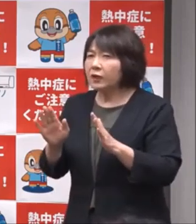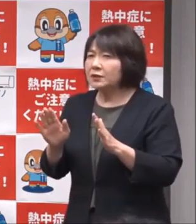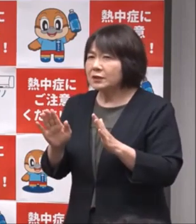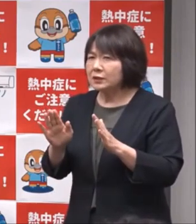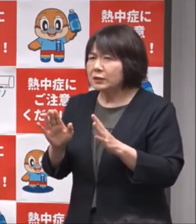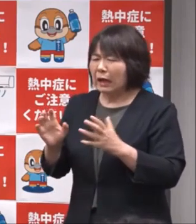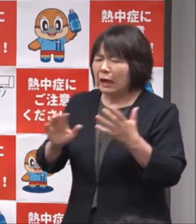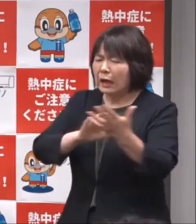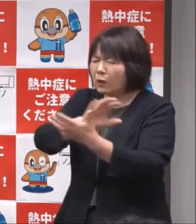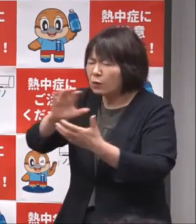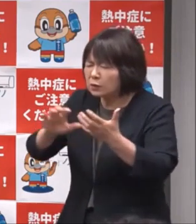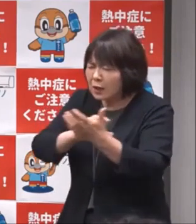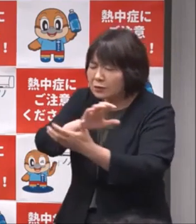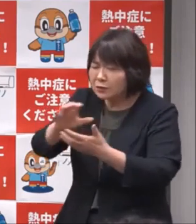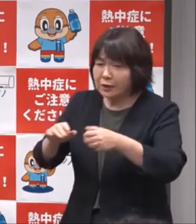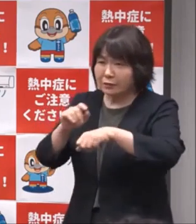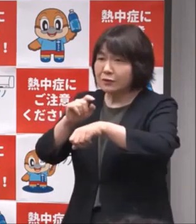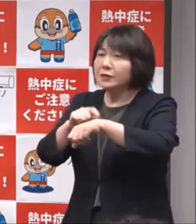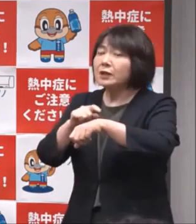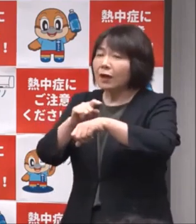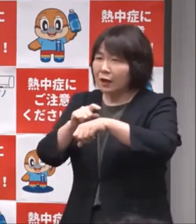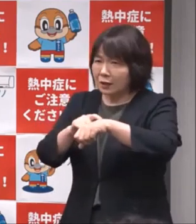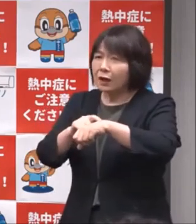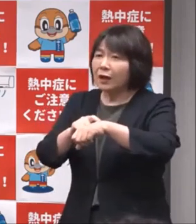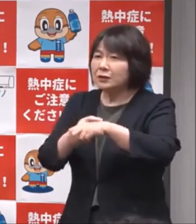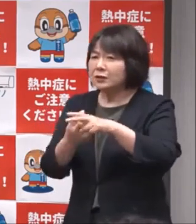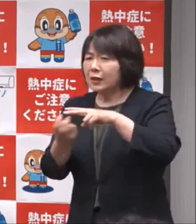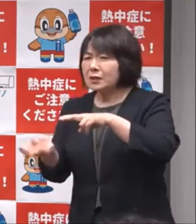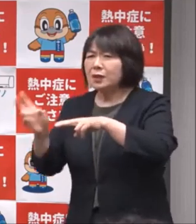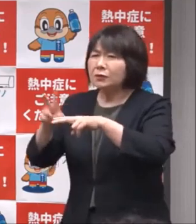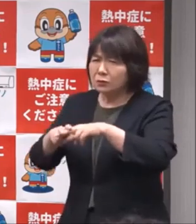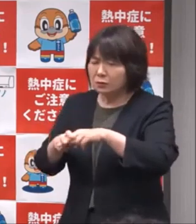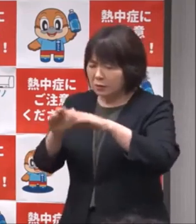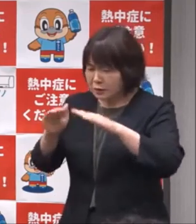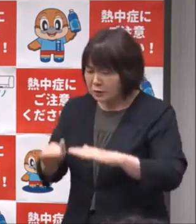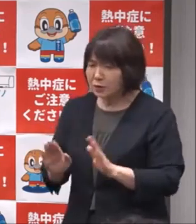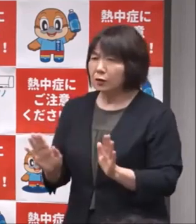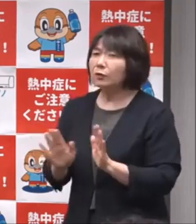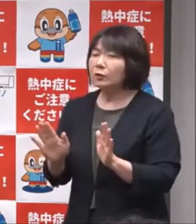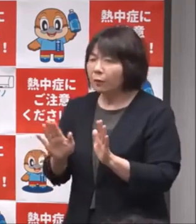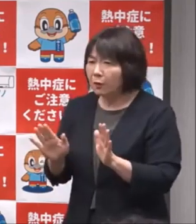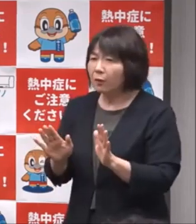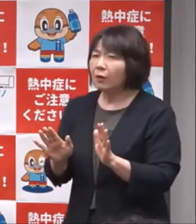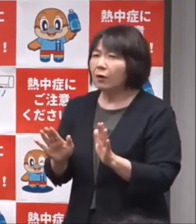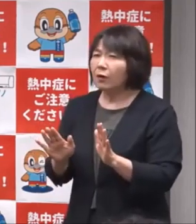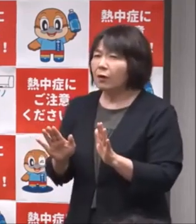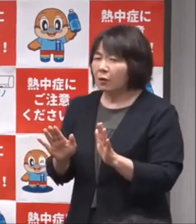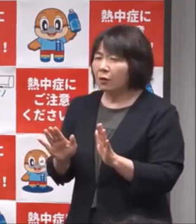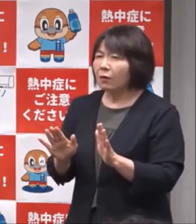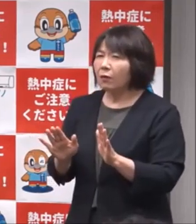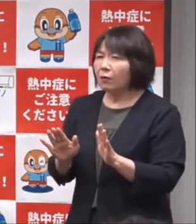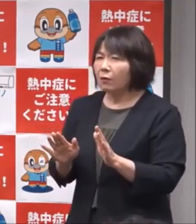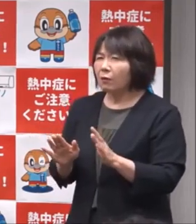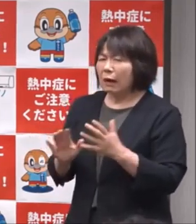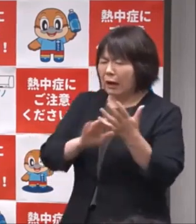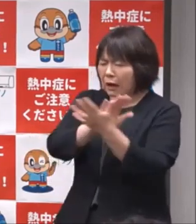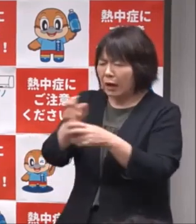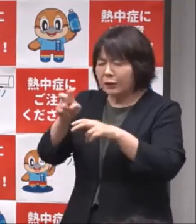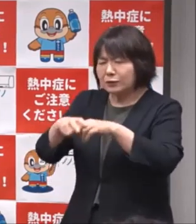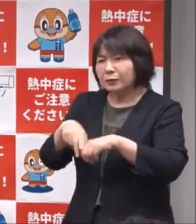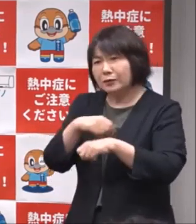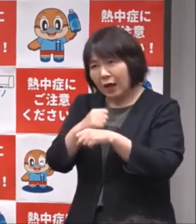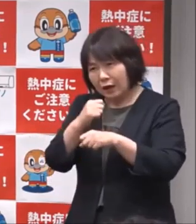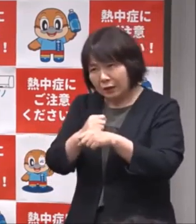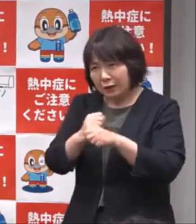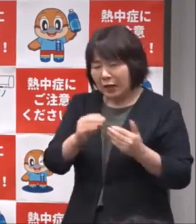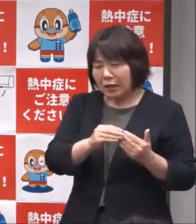この混雑しているラッシュの時間帯にどうやって電車に乗るのは、特に小さなあの学生とか難しいんじゃないか、あるいはその引率